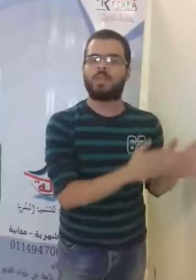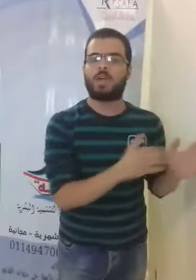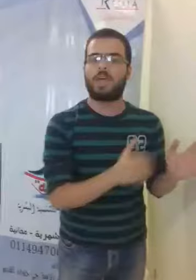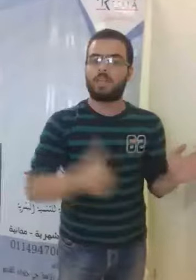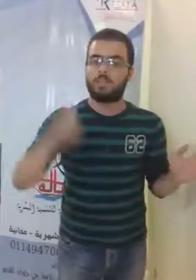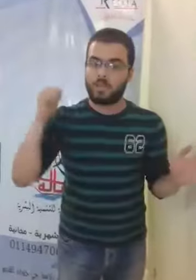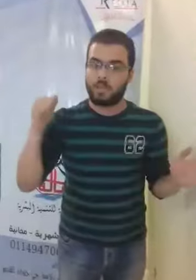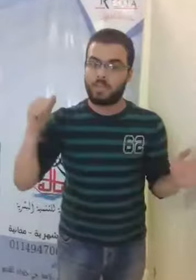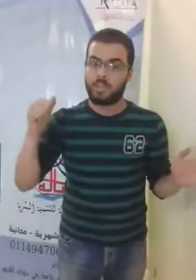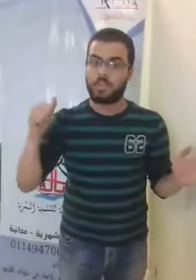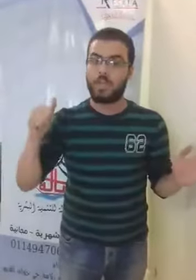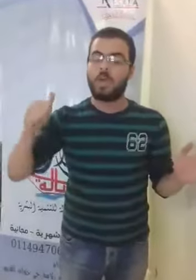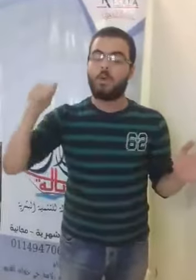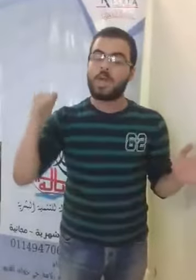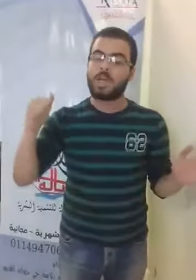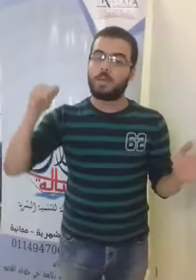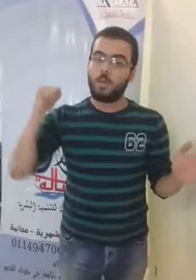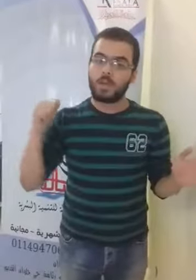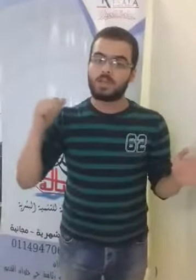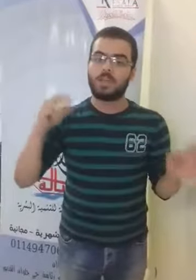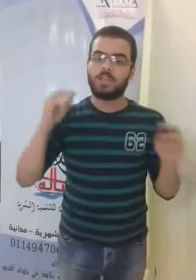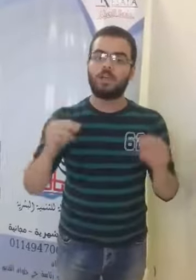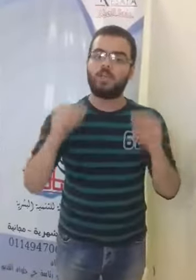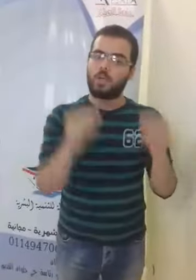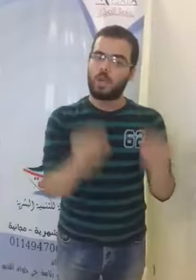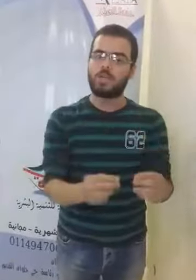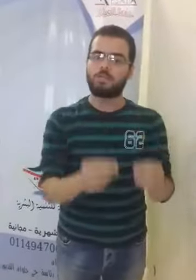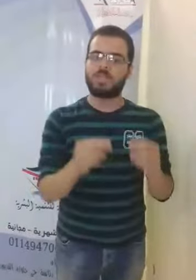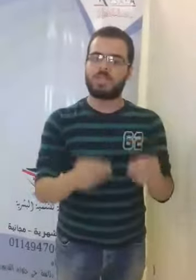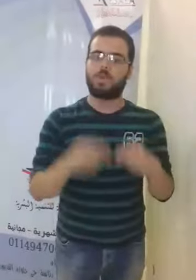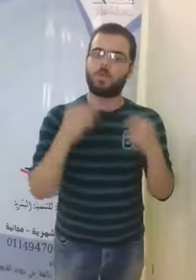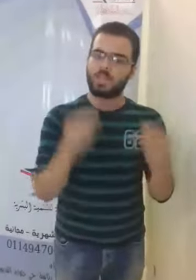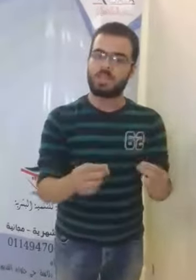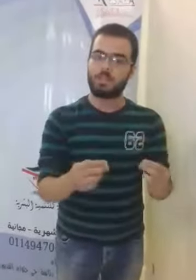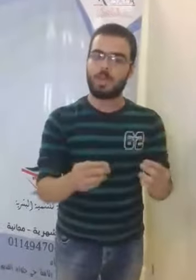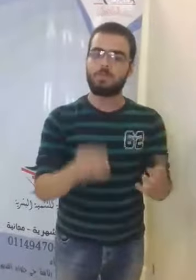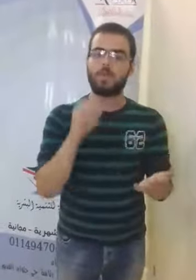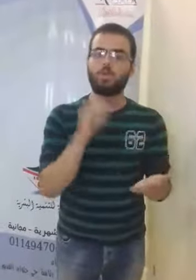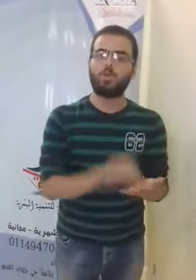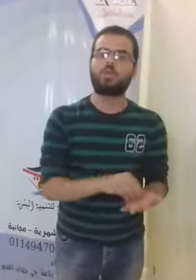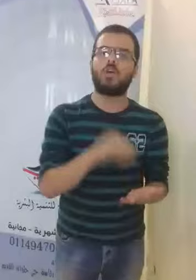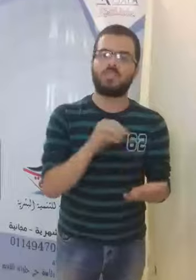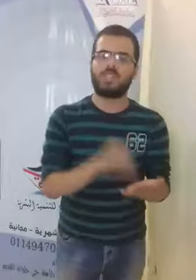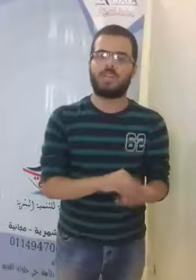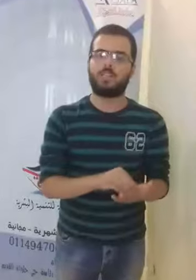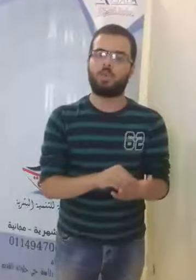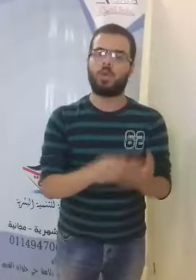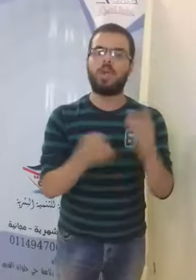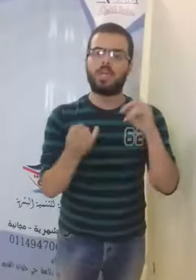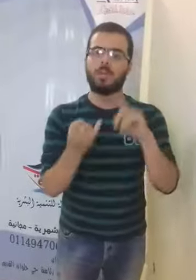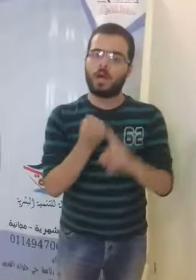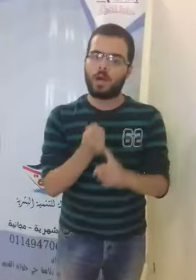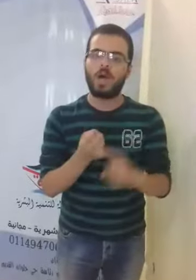خدنا في اداء في واجب الوقت، تعرف الاولويات بتاعتك وترتبها وتحطها في الساعتين دول، يبقى قراءه